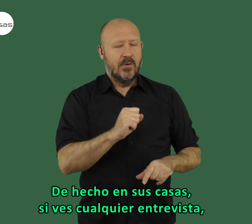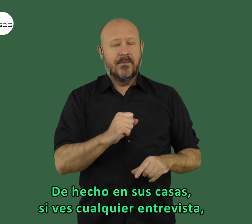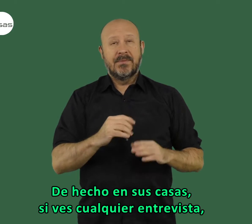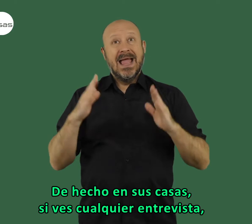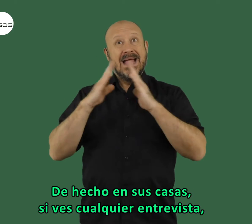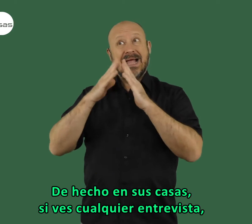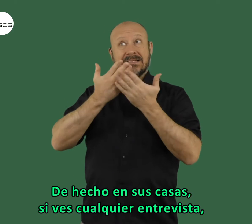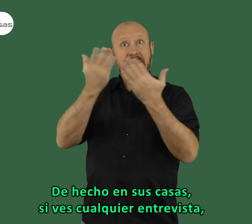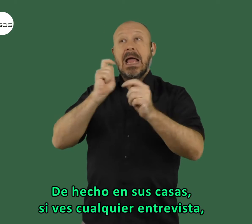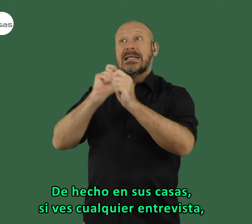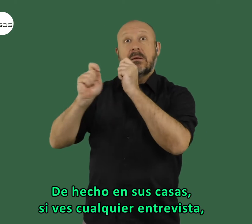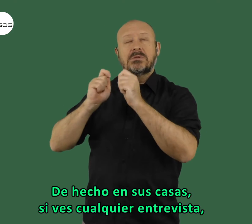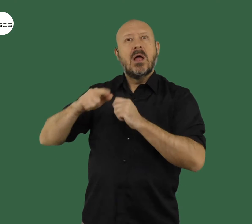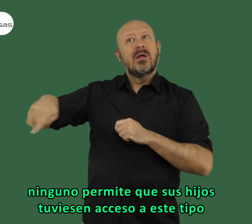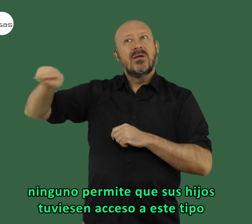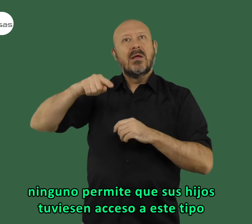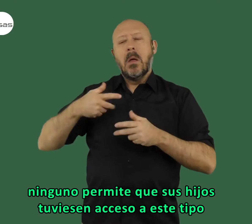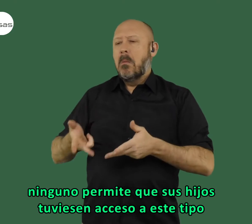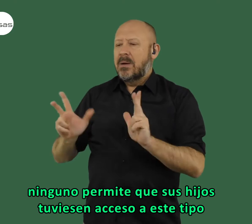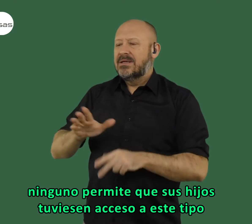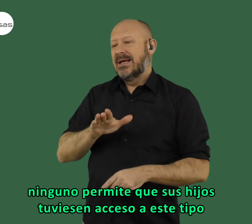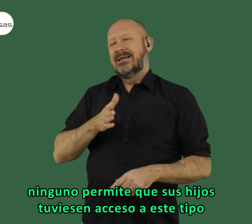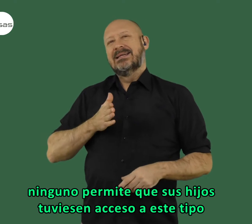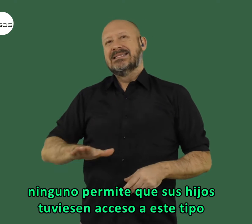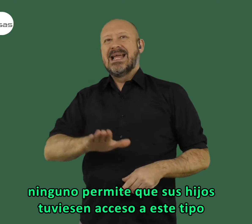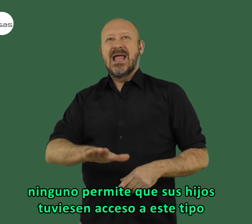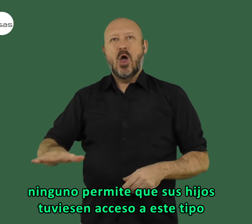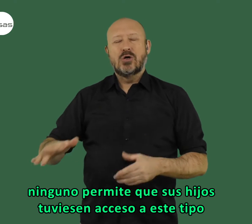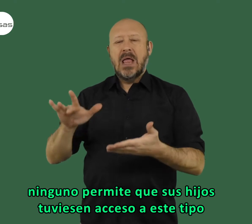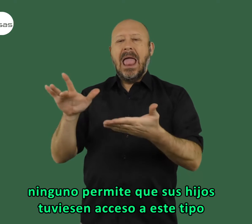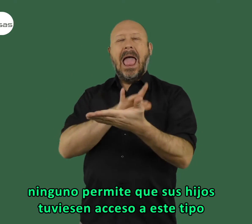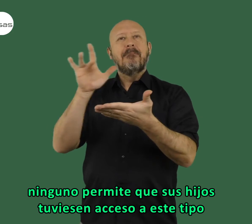De hecho, en sus casas, si ves cualquier entrevista, ninguno permite